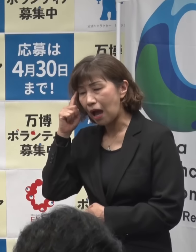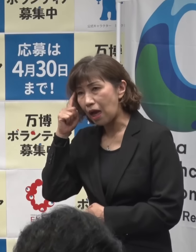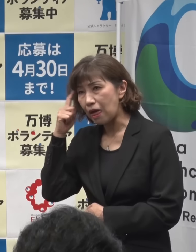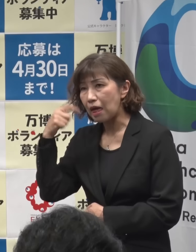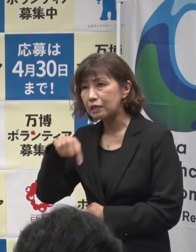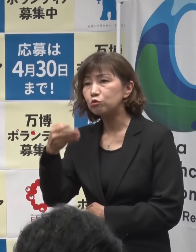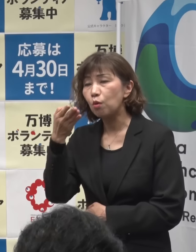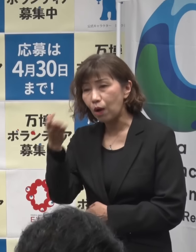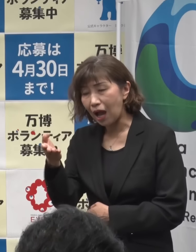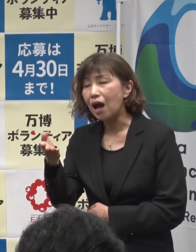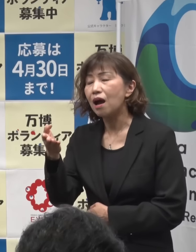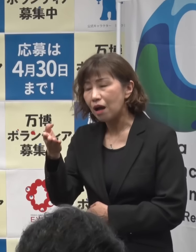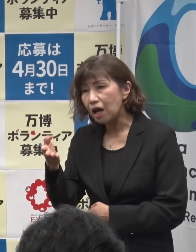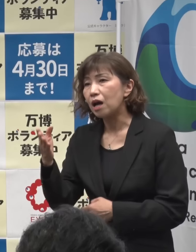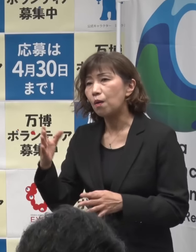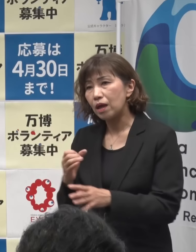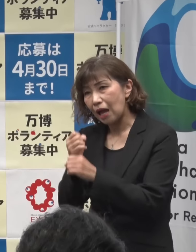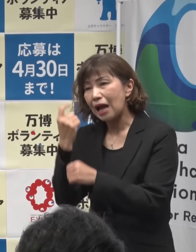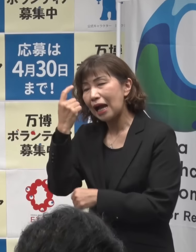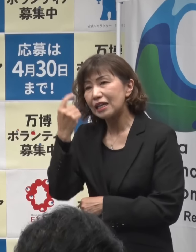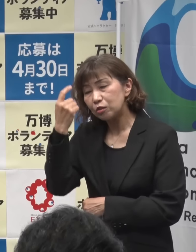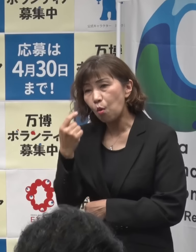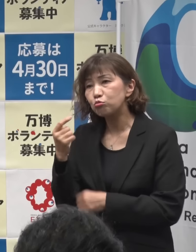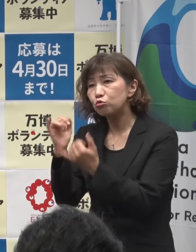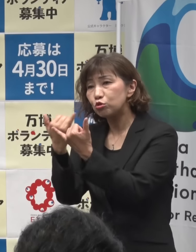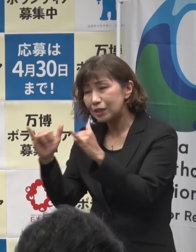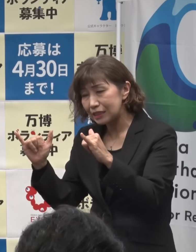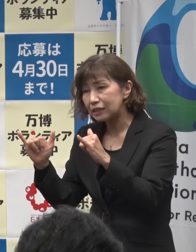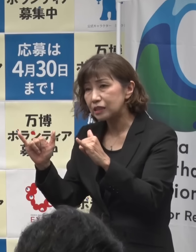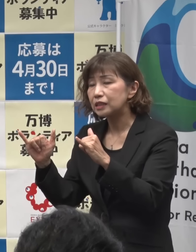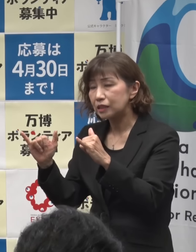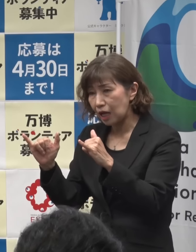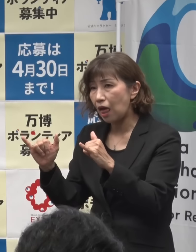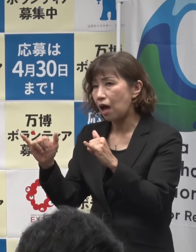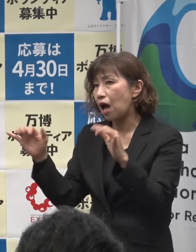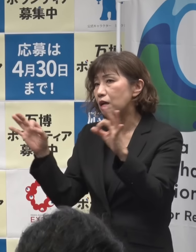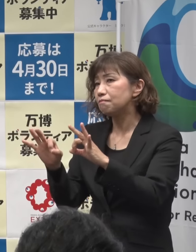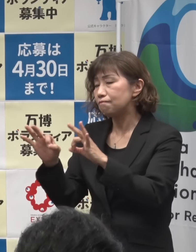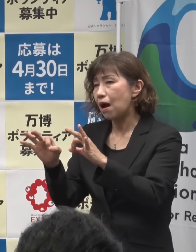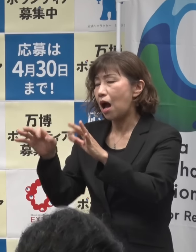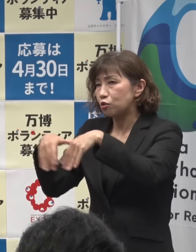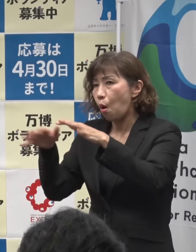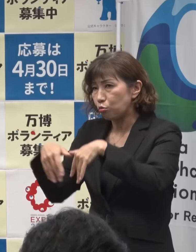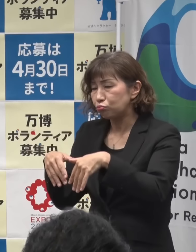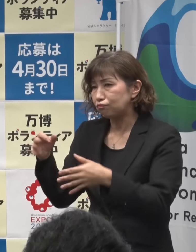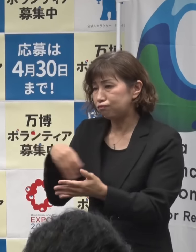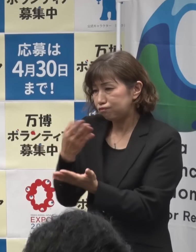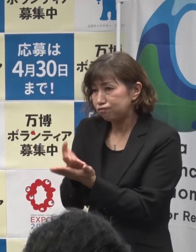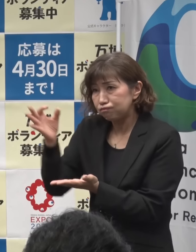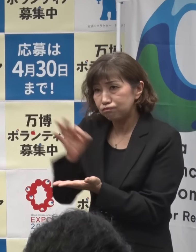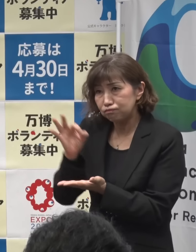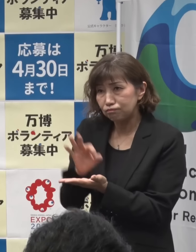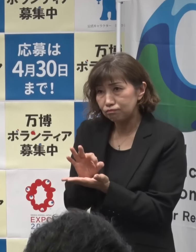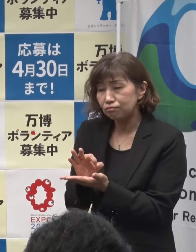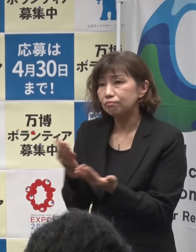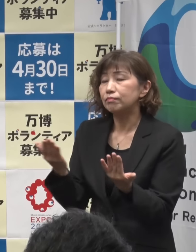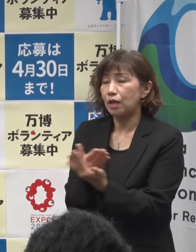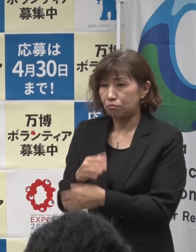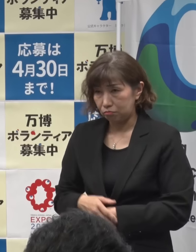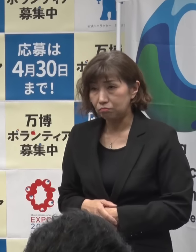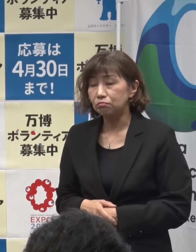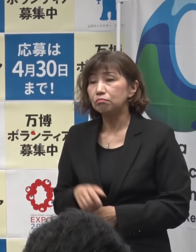に結びついています。だからインバウンドというのがこれからさらに大きくなってくる。当然オーバーツーリズムの問題なんかも出てくる。そして地域住民との共